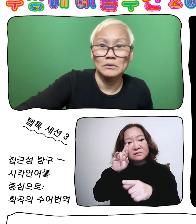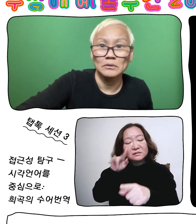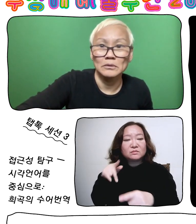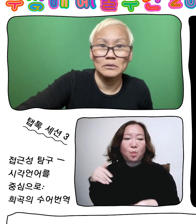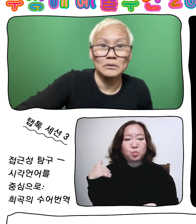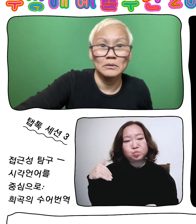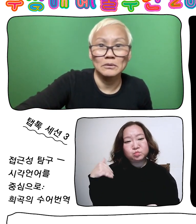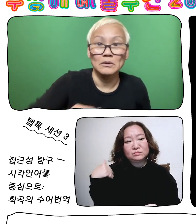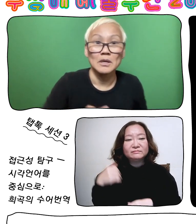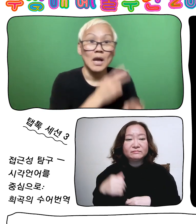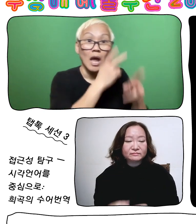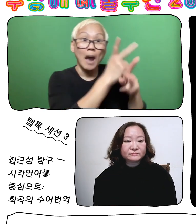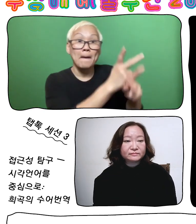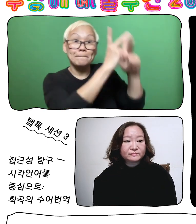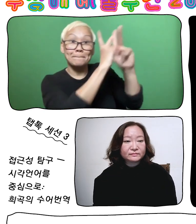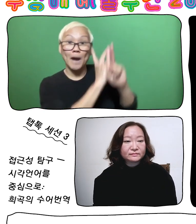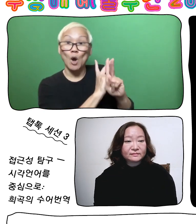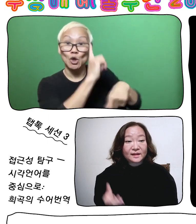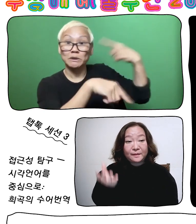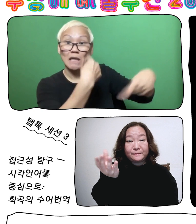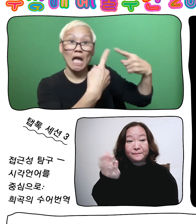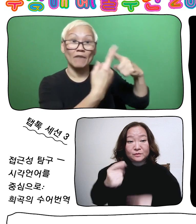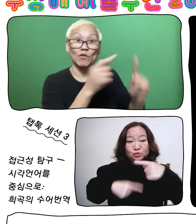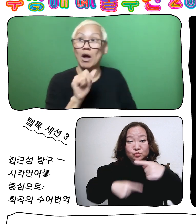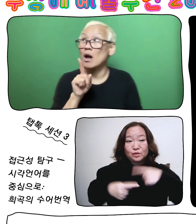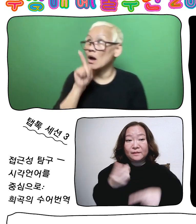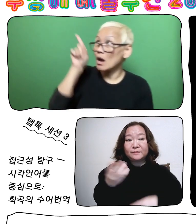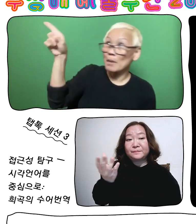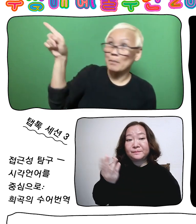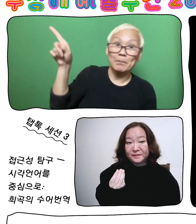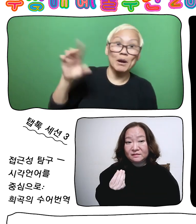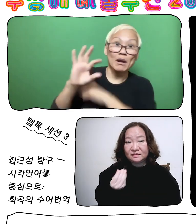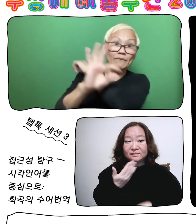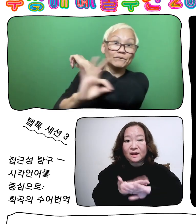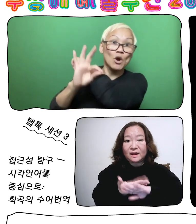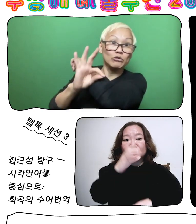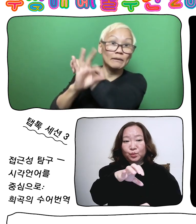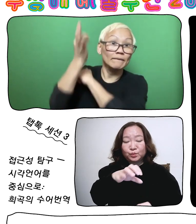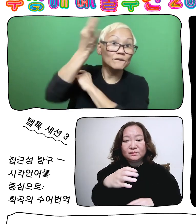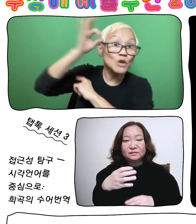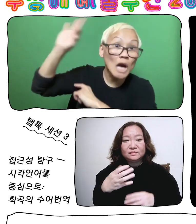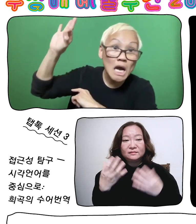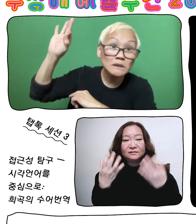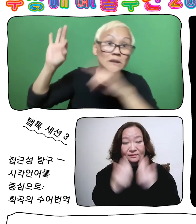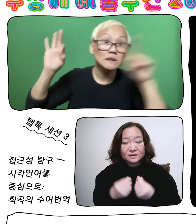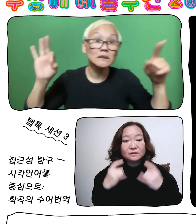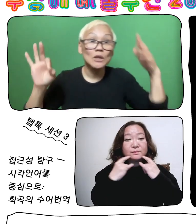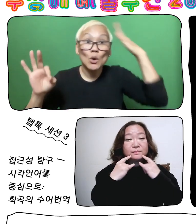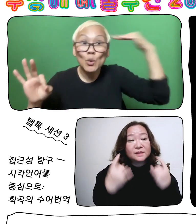누가 맞다고 판단할 수는 없지만 다른 수어를 차용하는 경우가 있습니다.